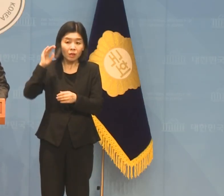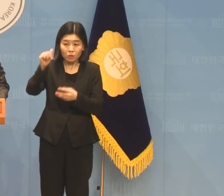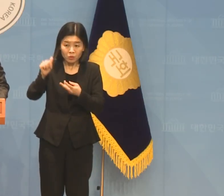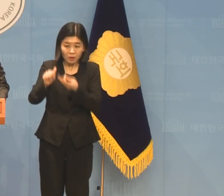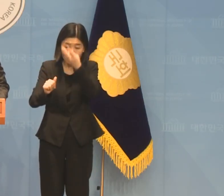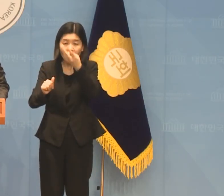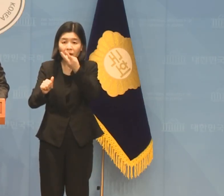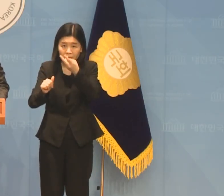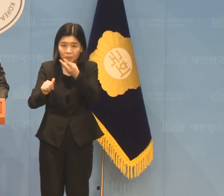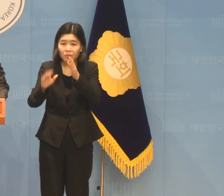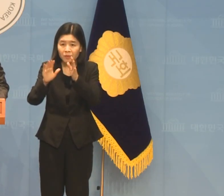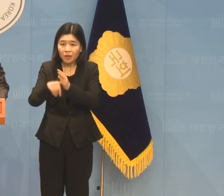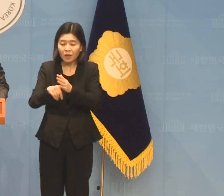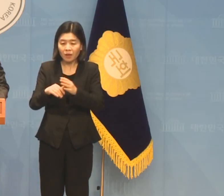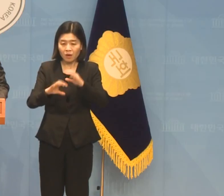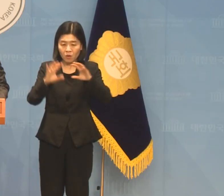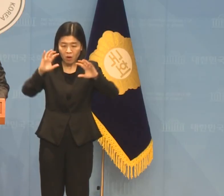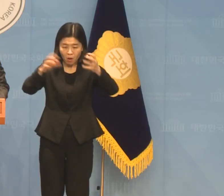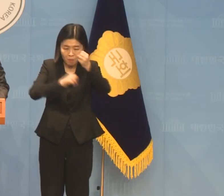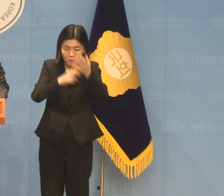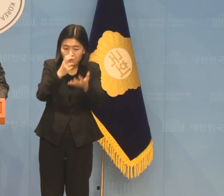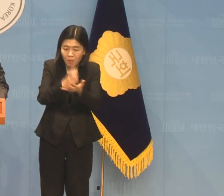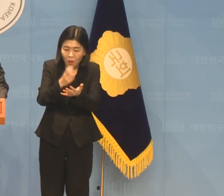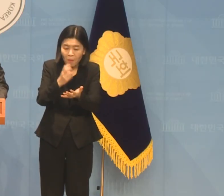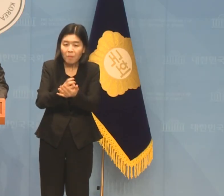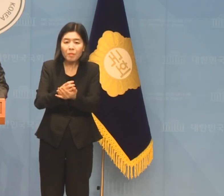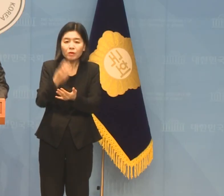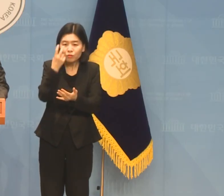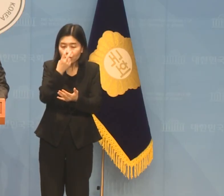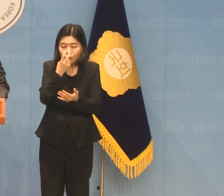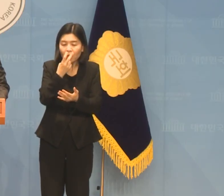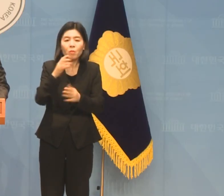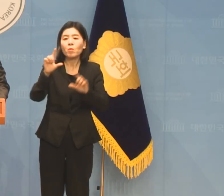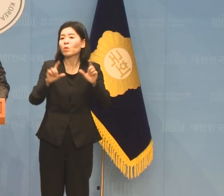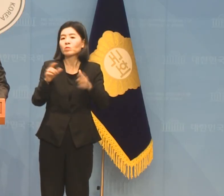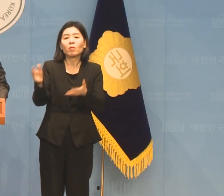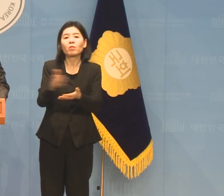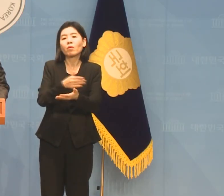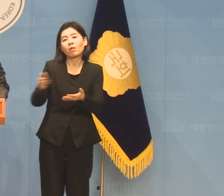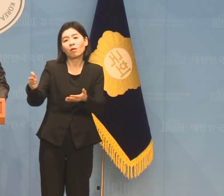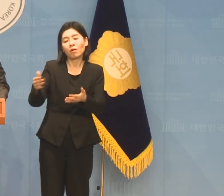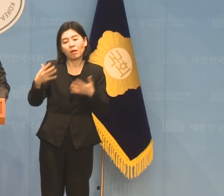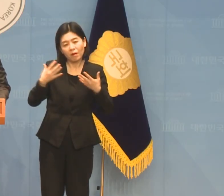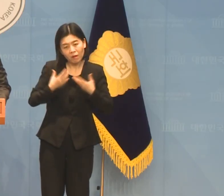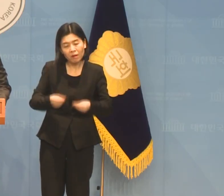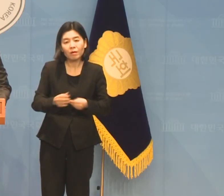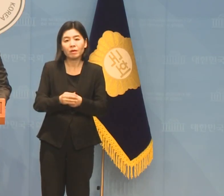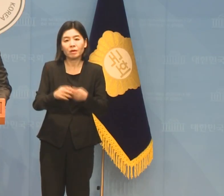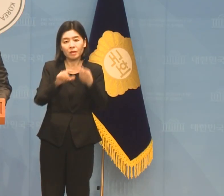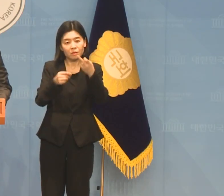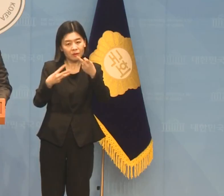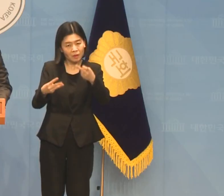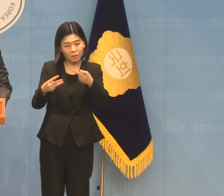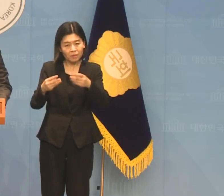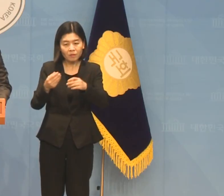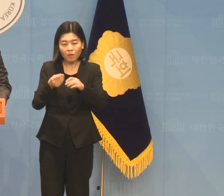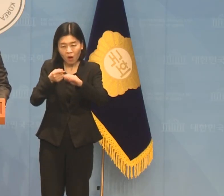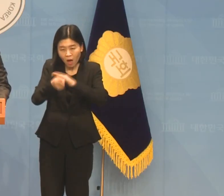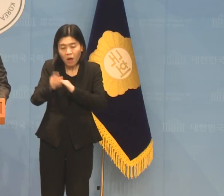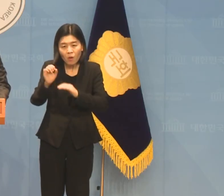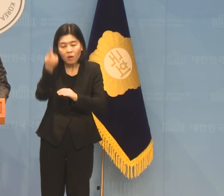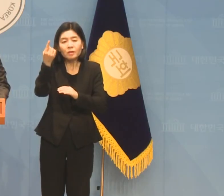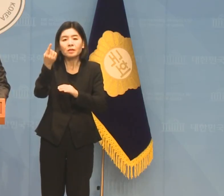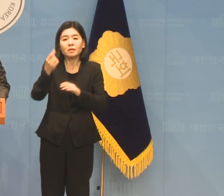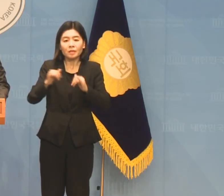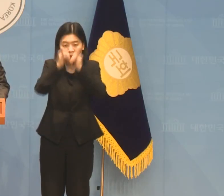헌법을 수호하는 보수 정당의 모습을 보이지 못했습니다. 12.3 사태로 우리 국민들은 사회 갈등과 심리적 불안